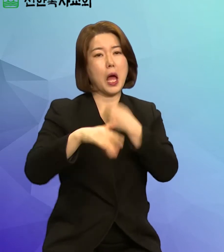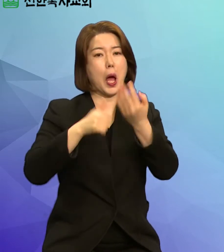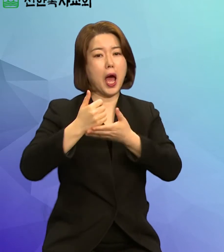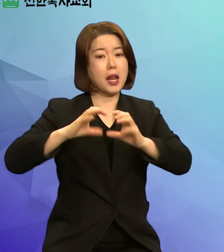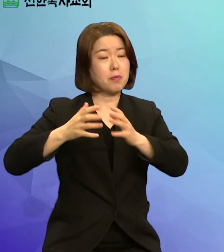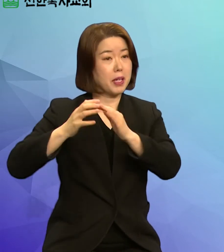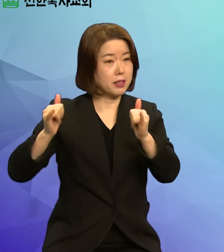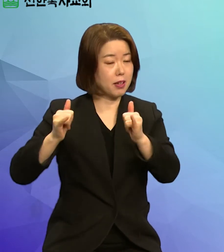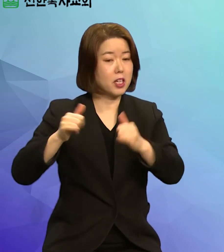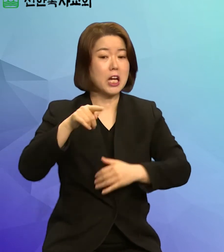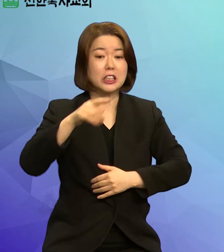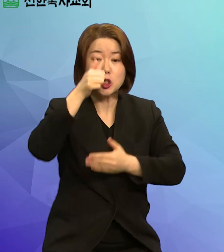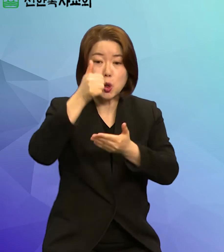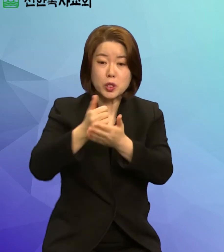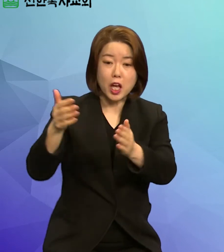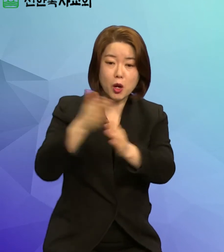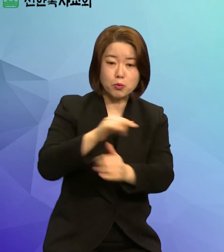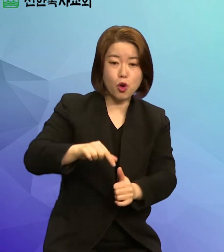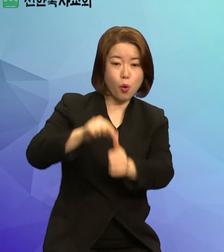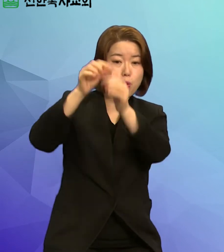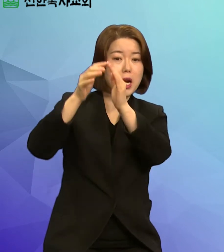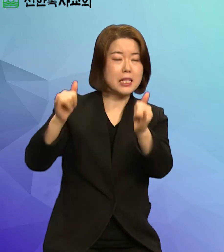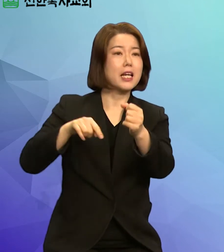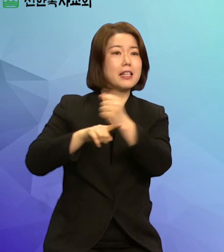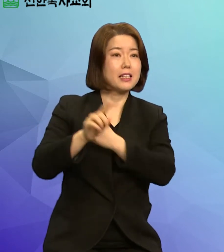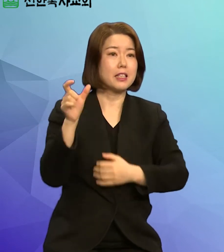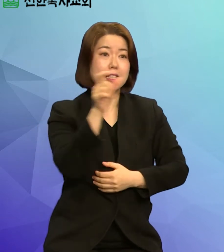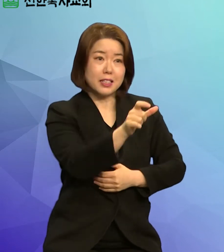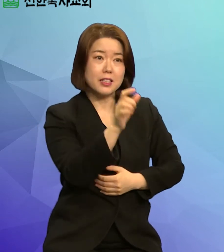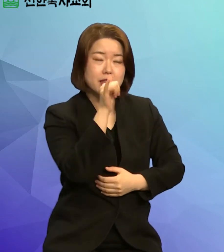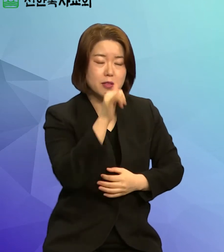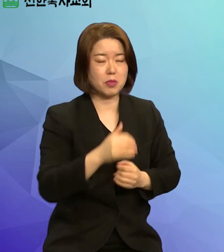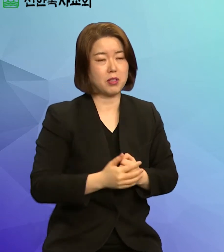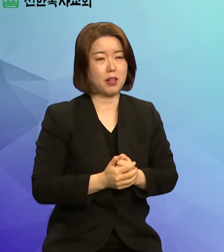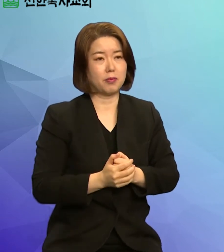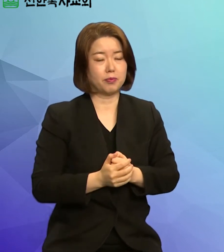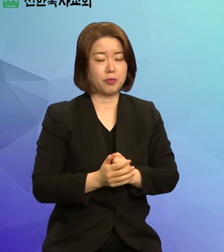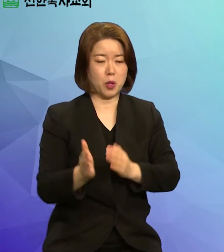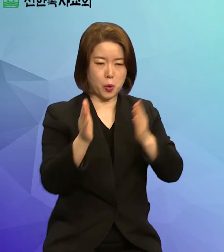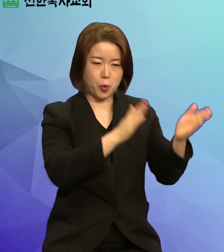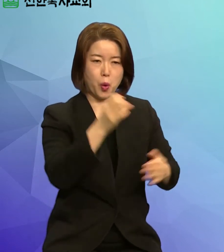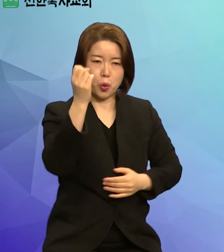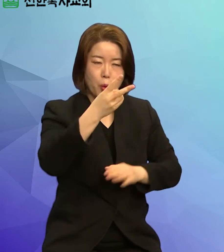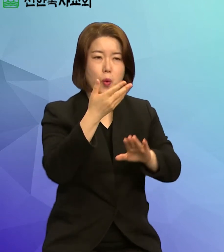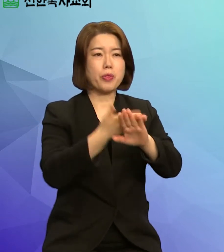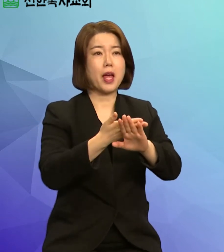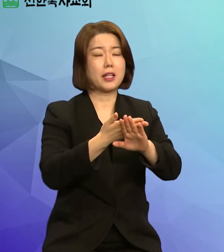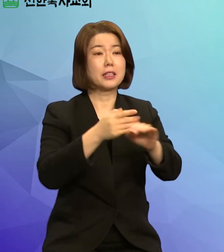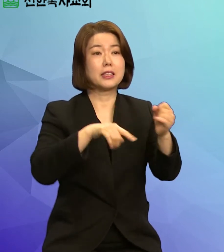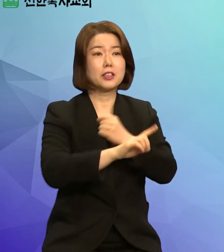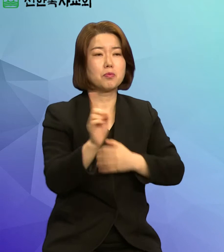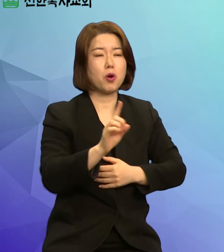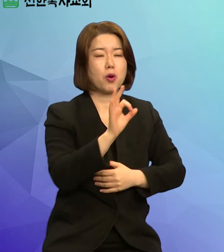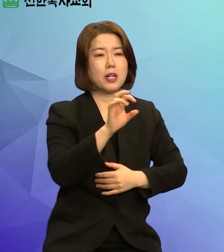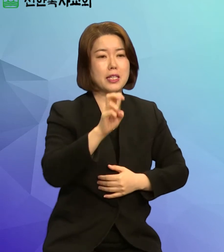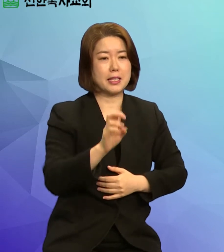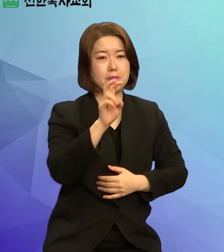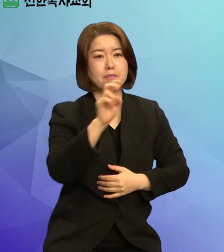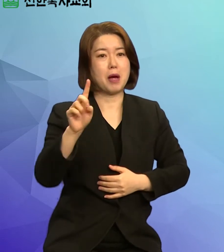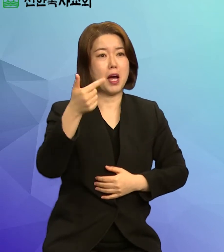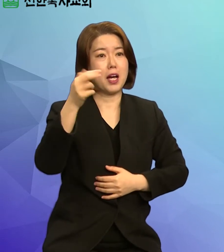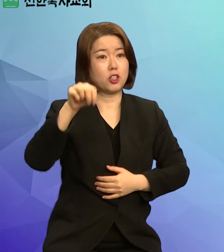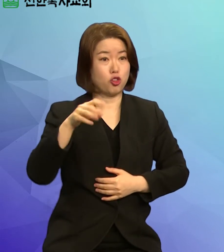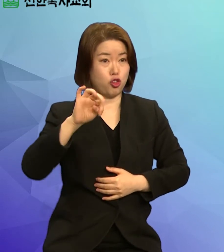백성을 그 죄에서 구원할 자라는 뜻입니다. 그런데 또 하나의 이름이 있는데 그것이 임마누엘입니다.